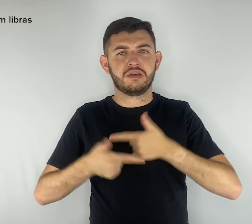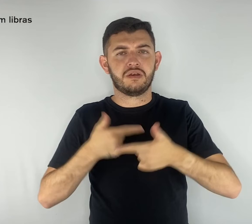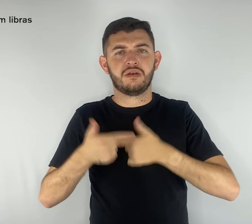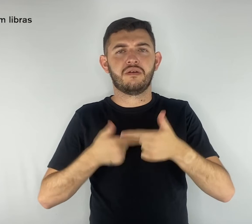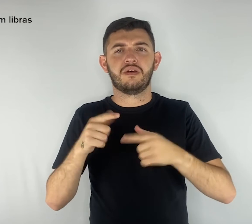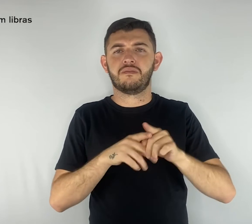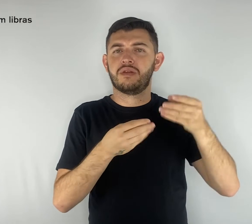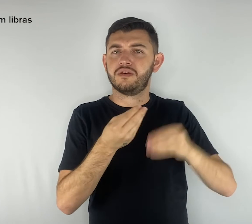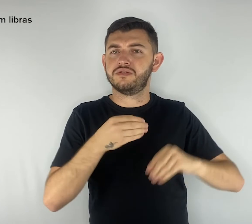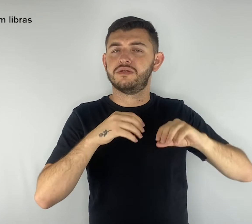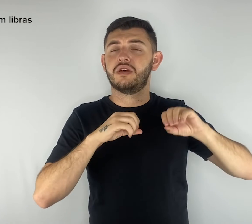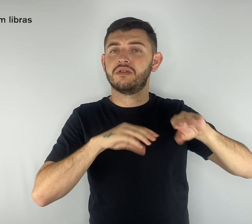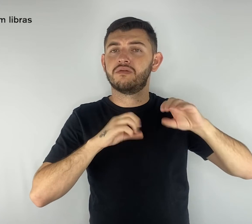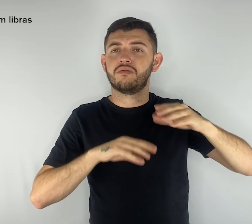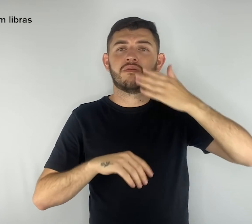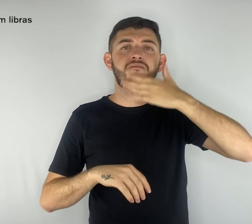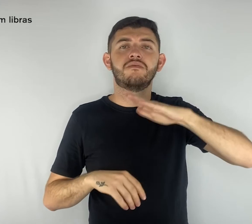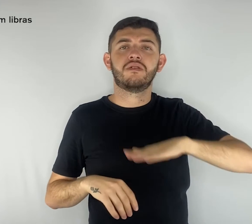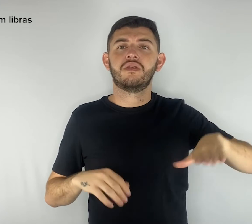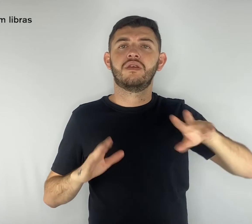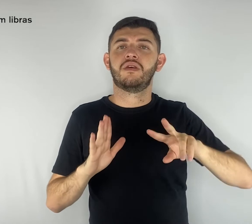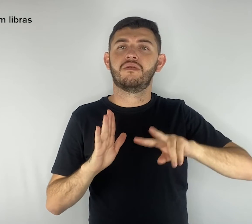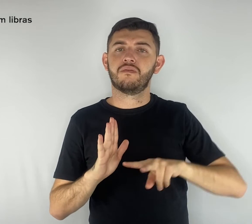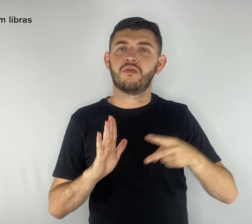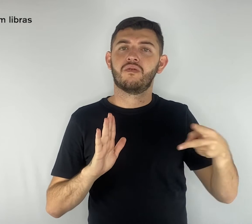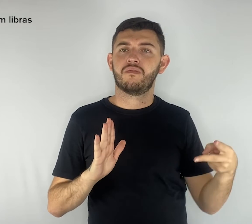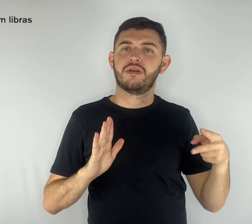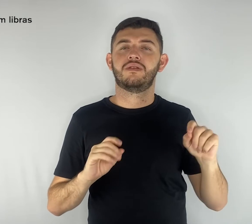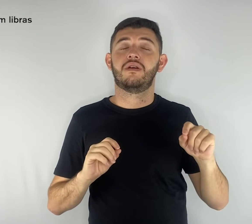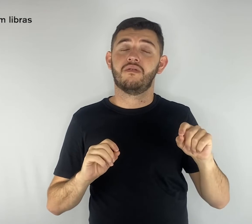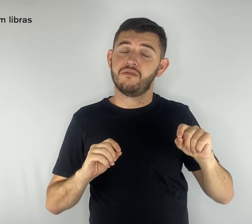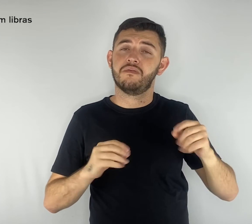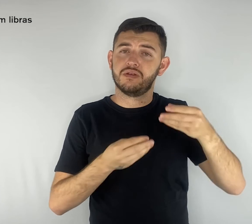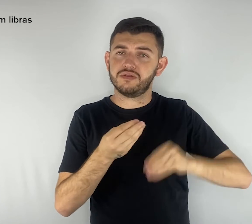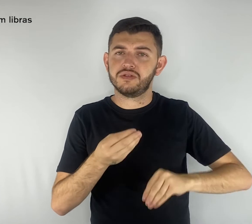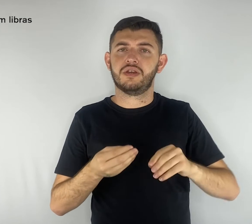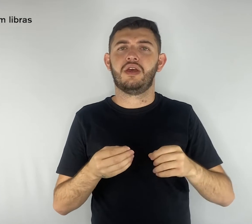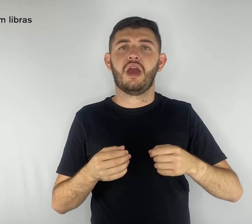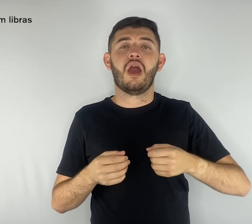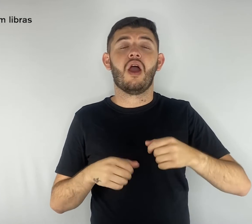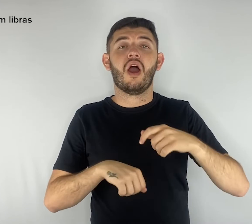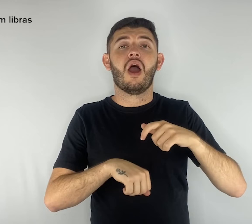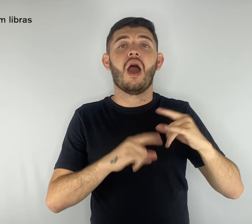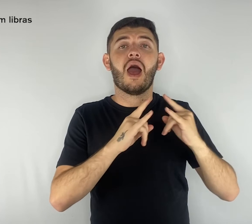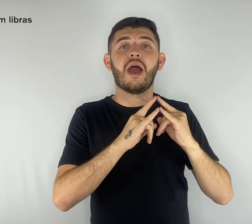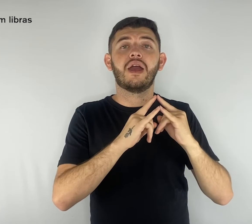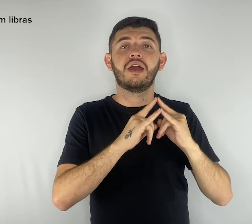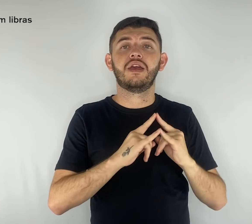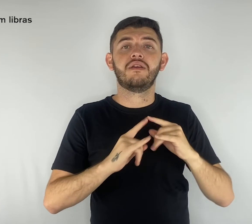justamente a educação infantil e, por consequência, a primeira infância. Ou seja,